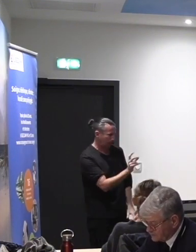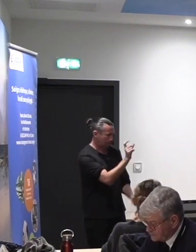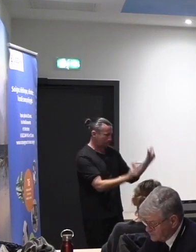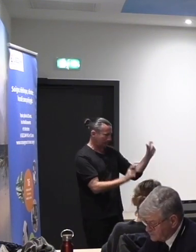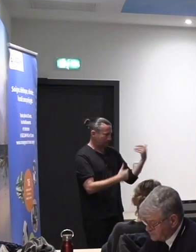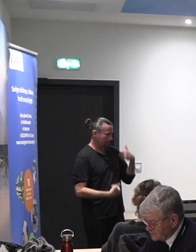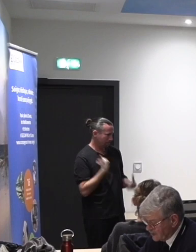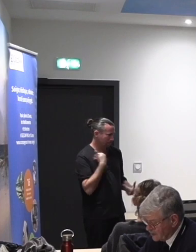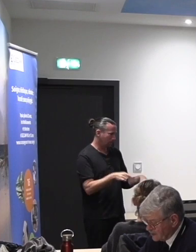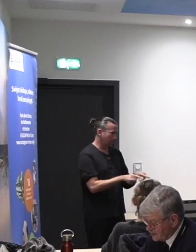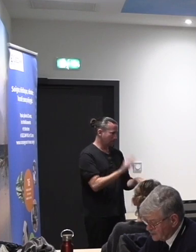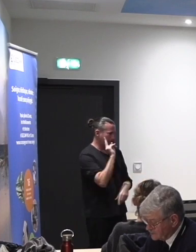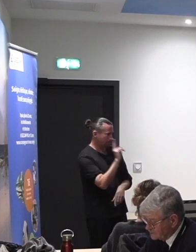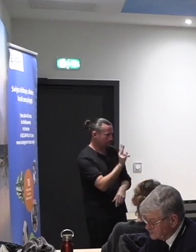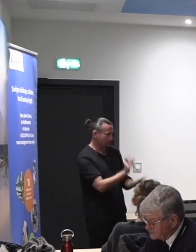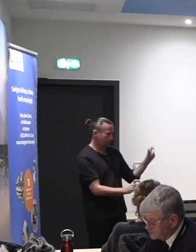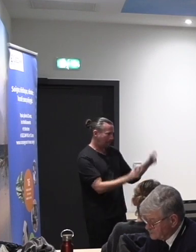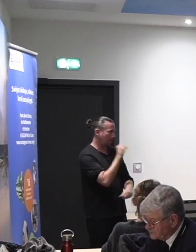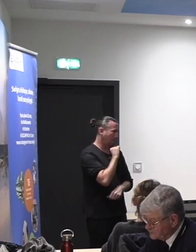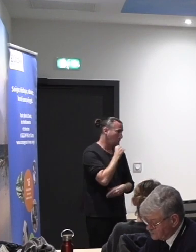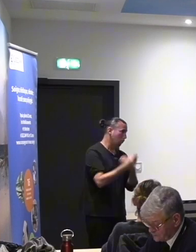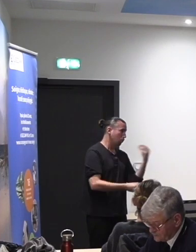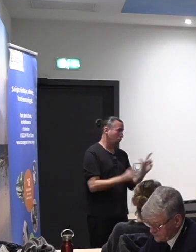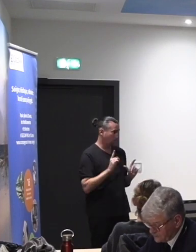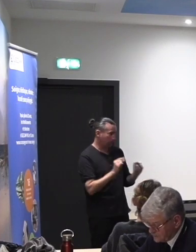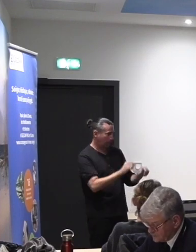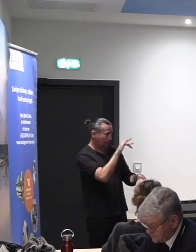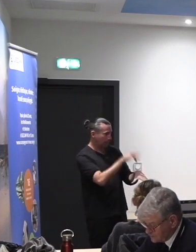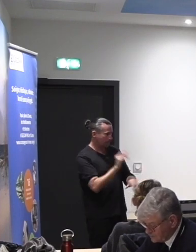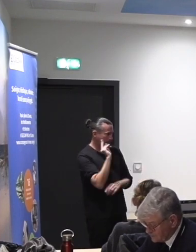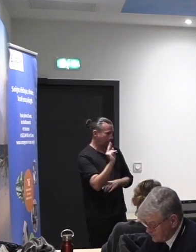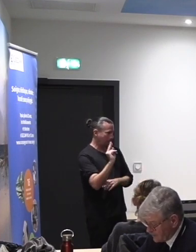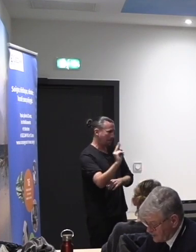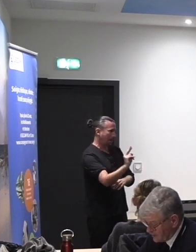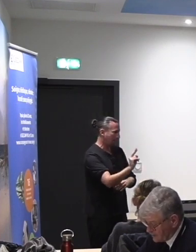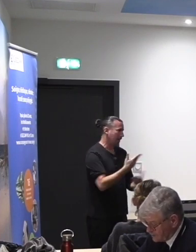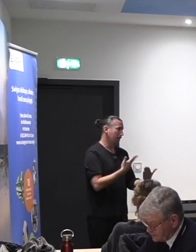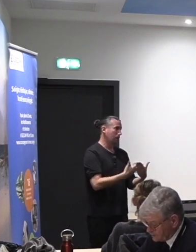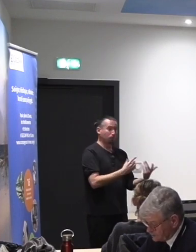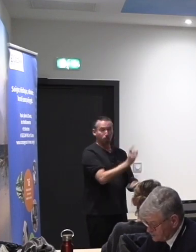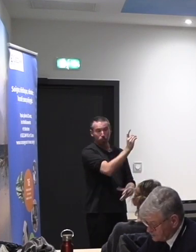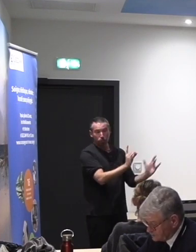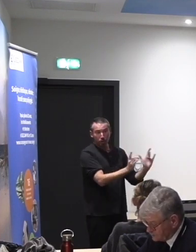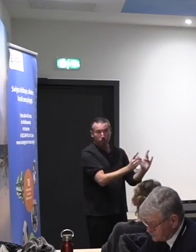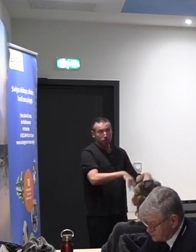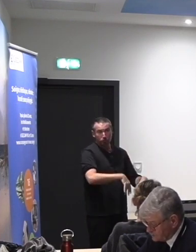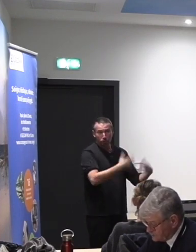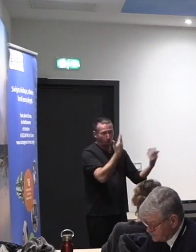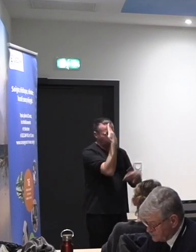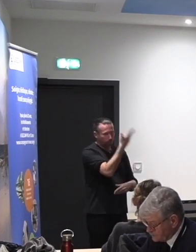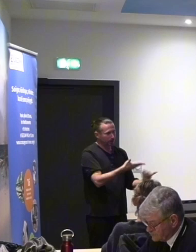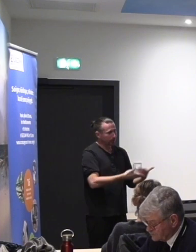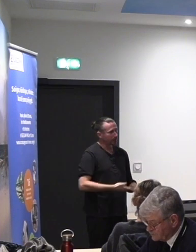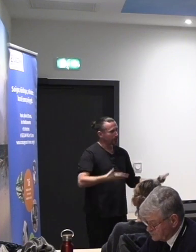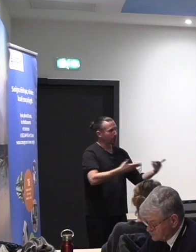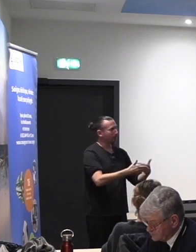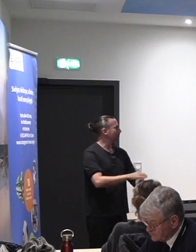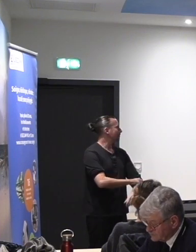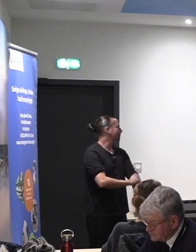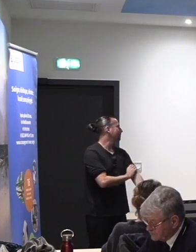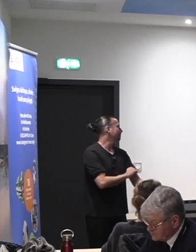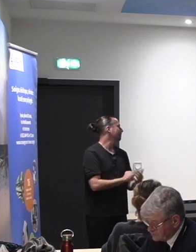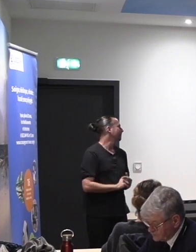personne âgée, comme on porte sur une personne cancéreuse et comme on le porte sur un diabétique ou quelqu'un d'autre. Alors on commence par la